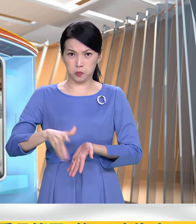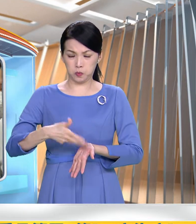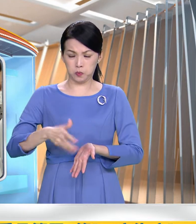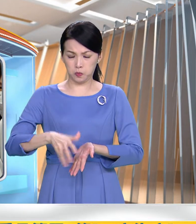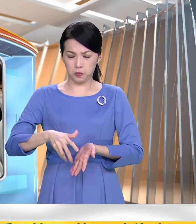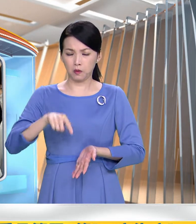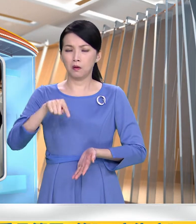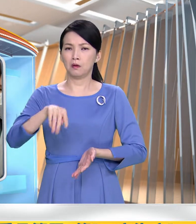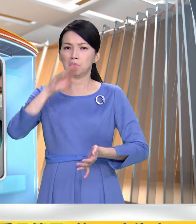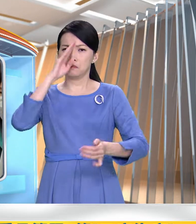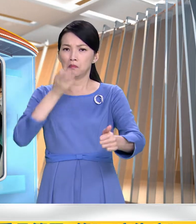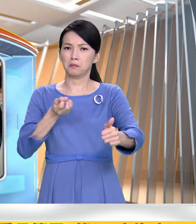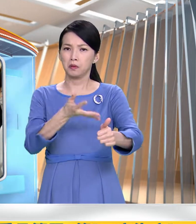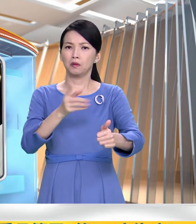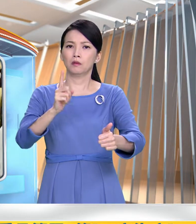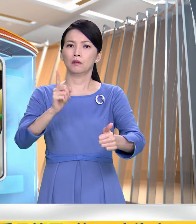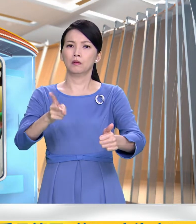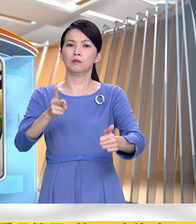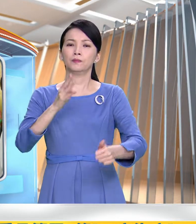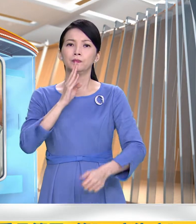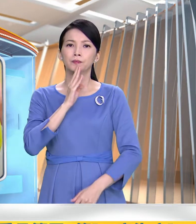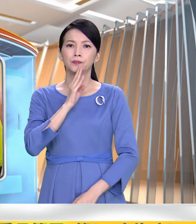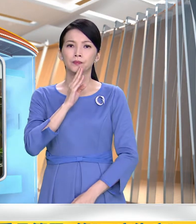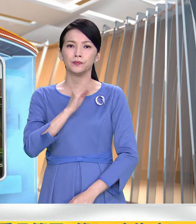视为重复感染。